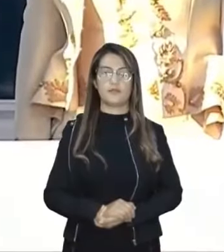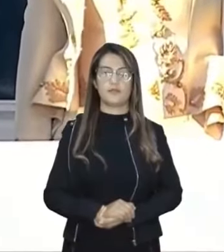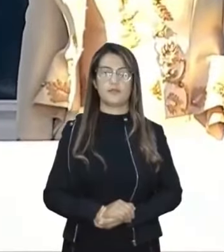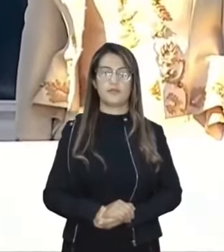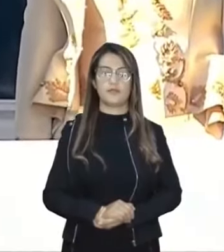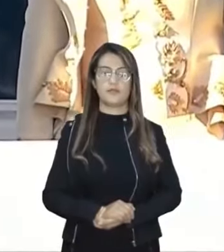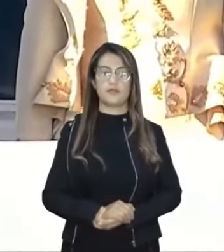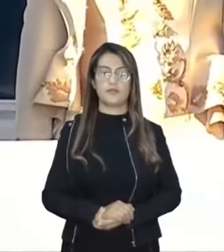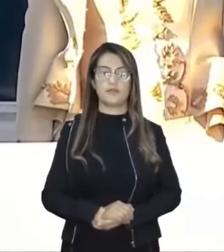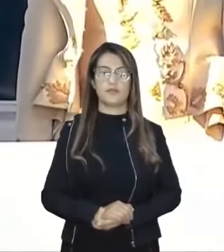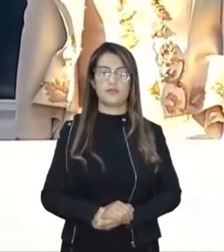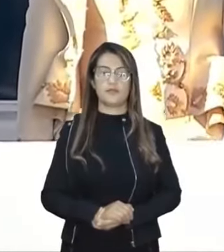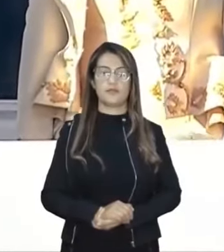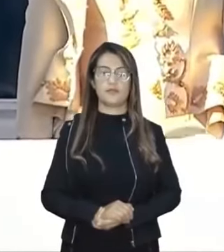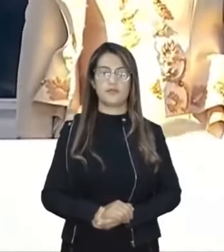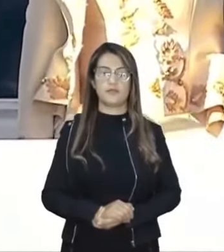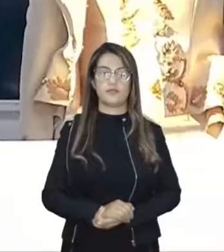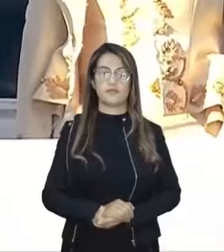quero